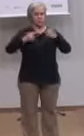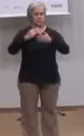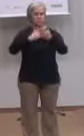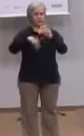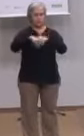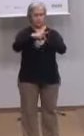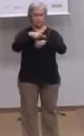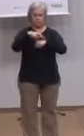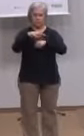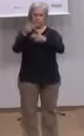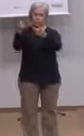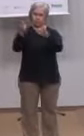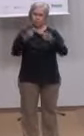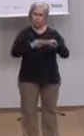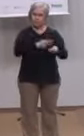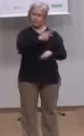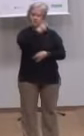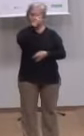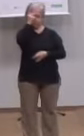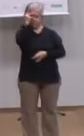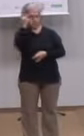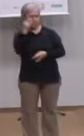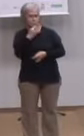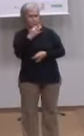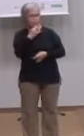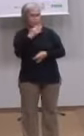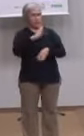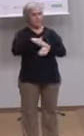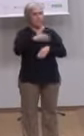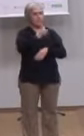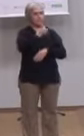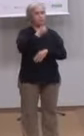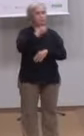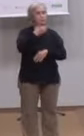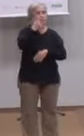inteiro, convidando pessoas para conhecer um pouco mais sobre a doença.